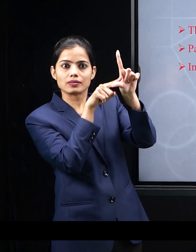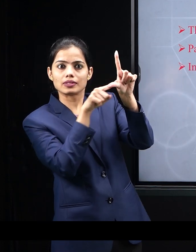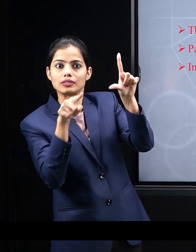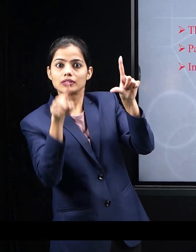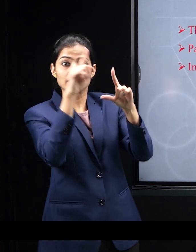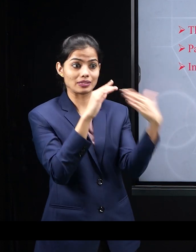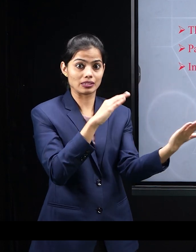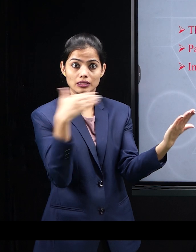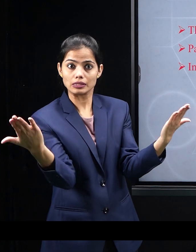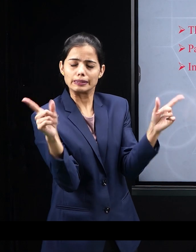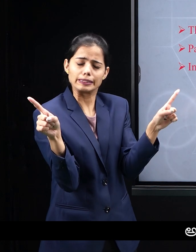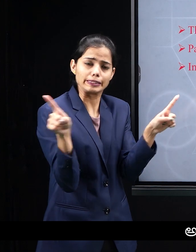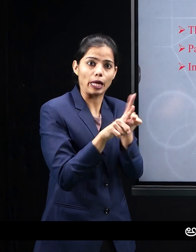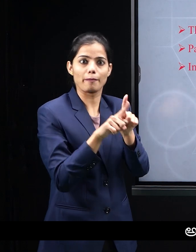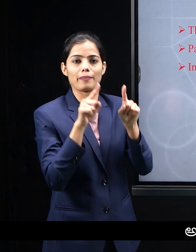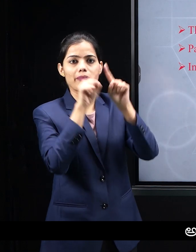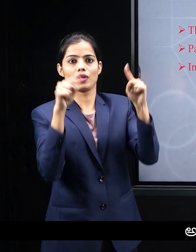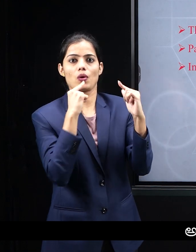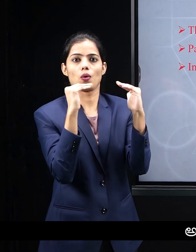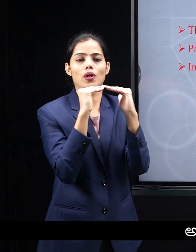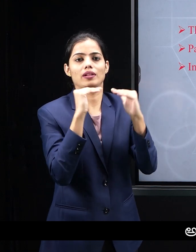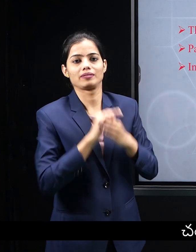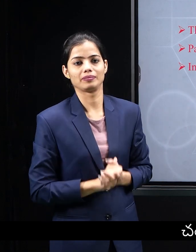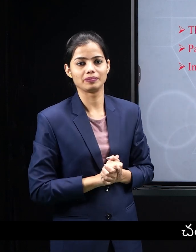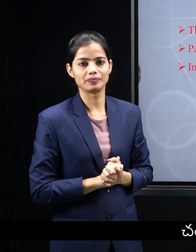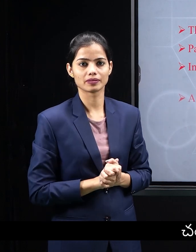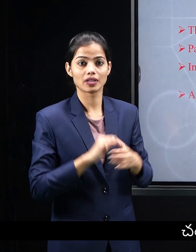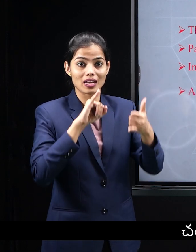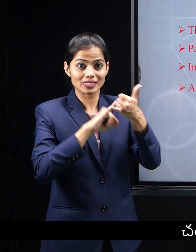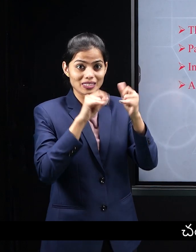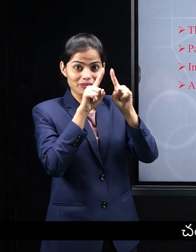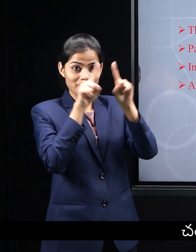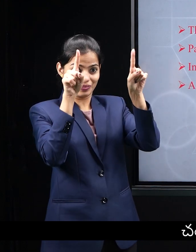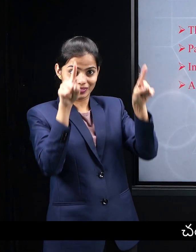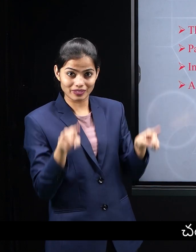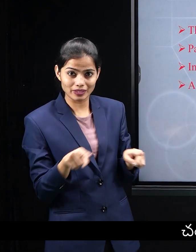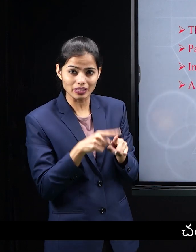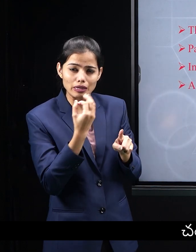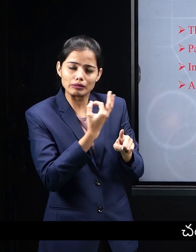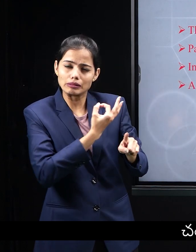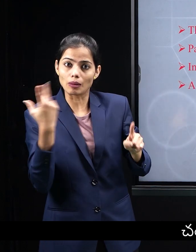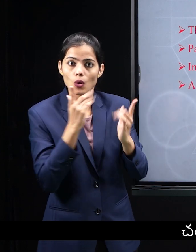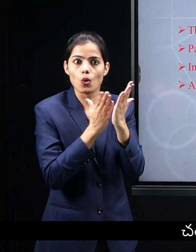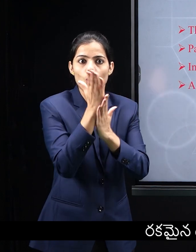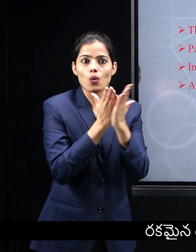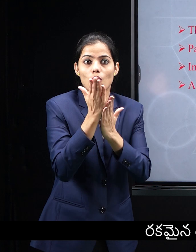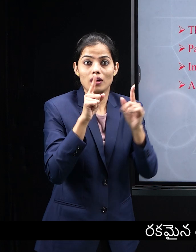దీర్ఘచతురస్రంలో అన్ని కోణాలు లంబకోణాలు. చతురస్రం అనేది ఒక ప్రత్యేక రకమైన